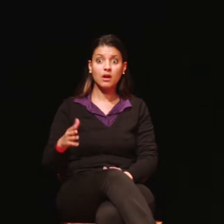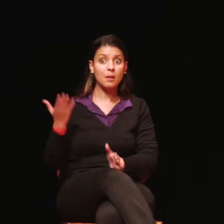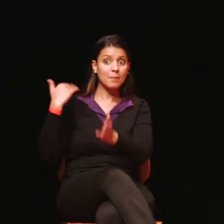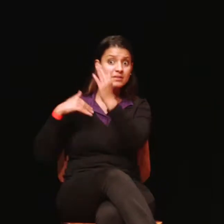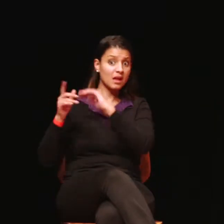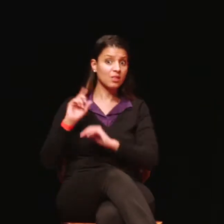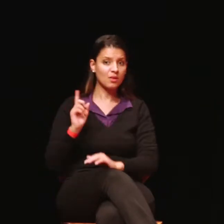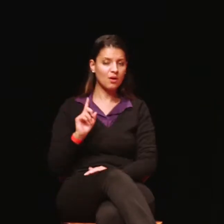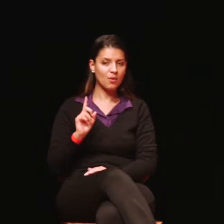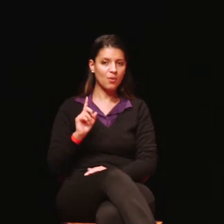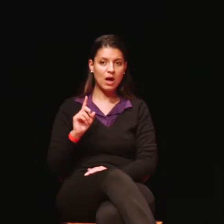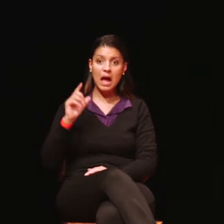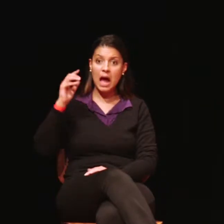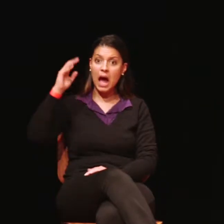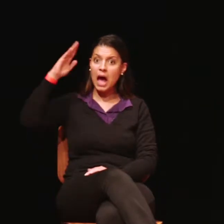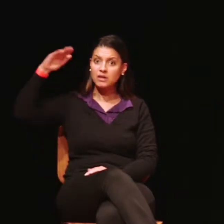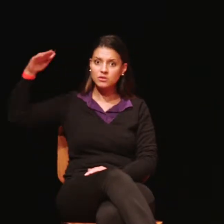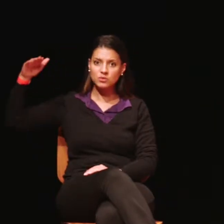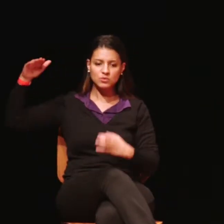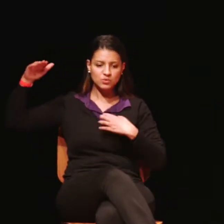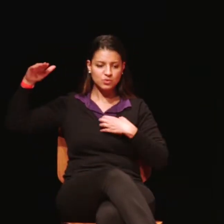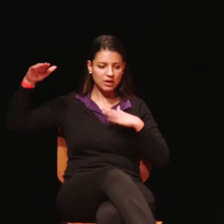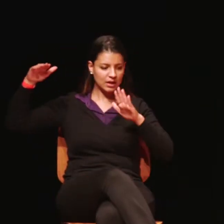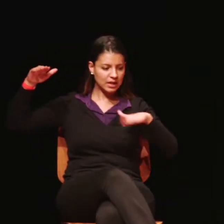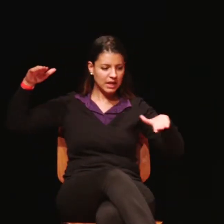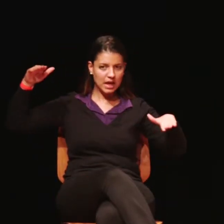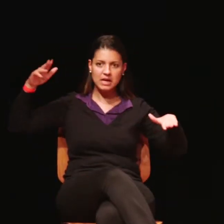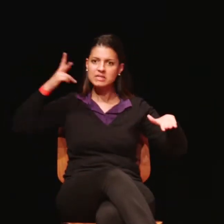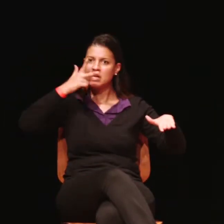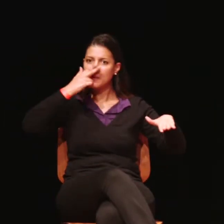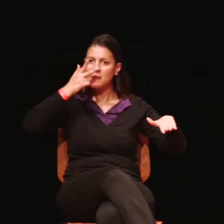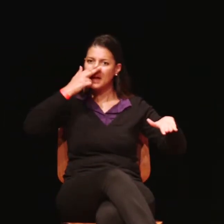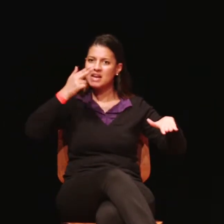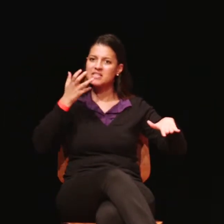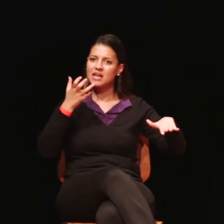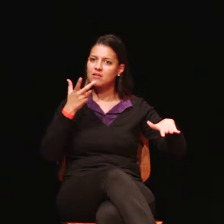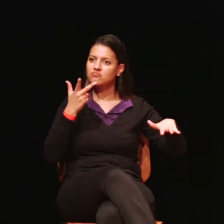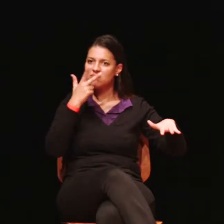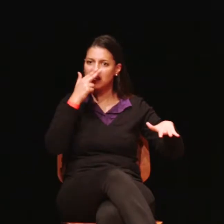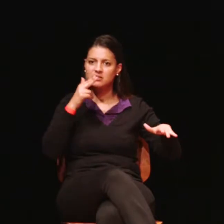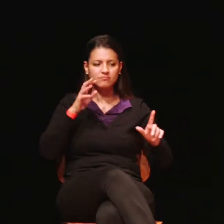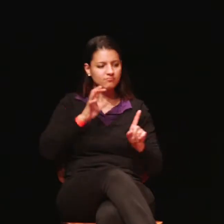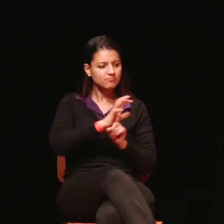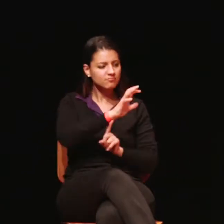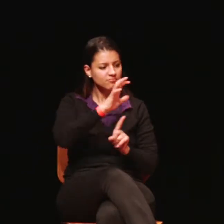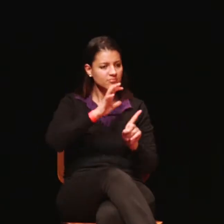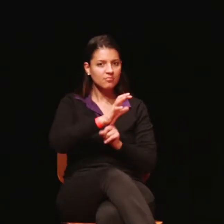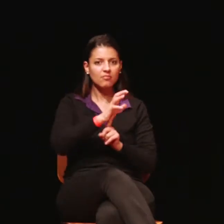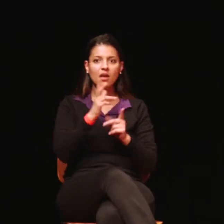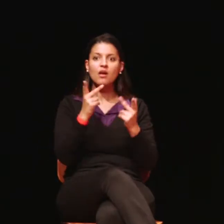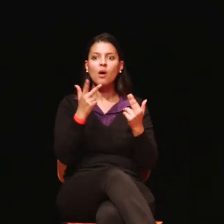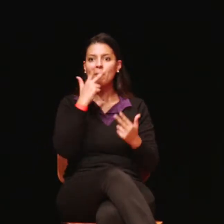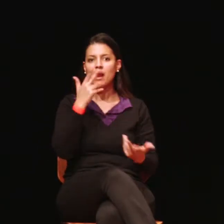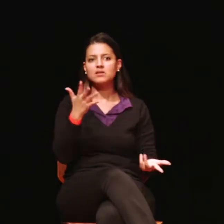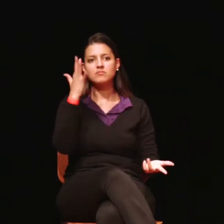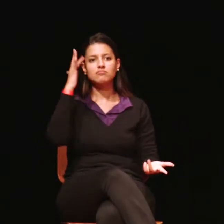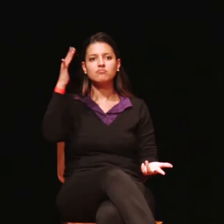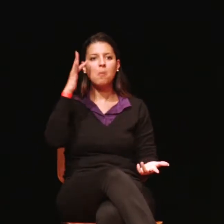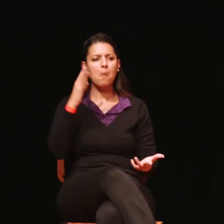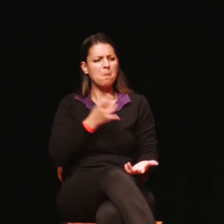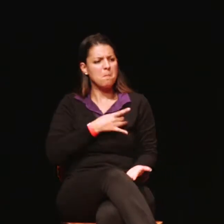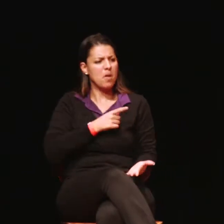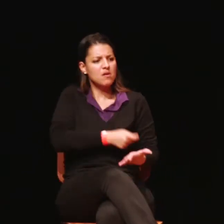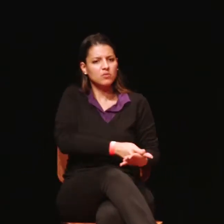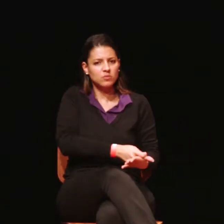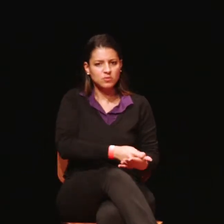do mundo adulto em relação às crianças. E são projeções da teologia do medo. A mesma vigilância